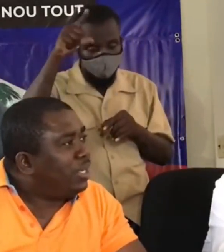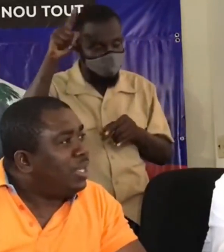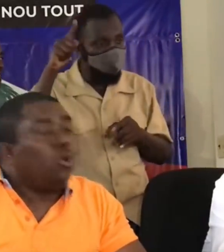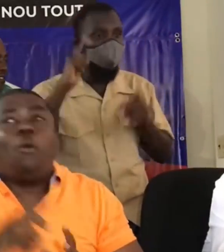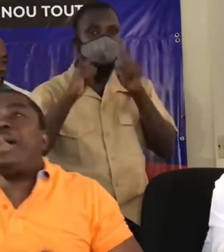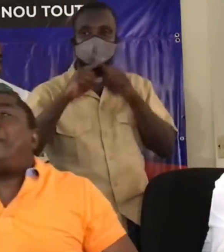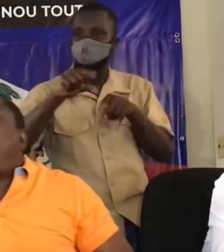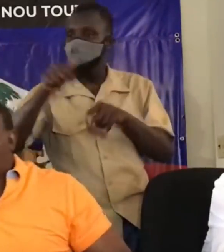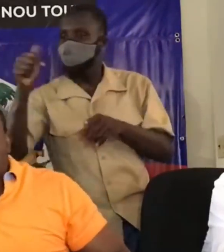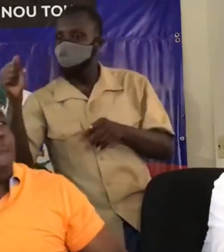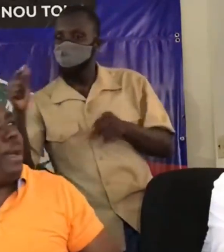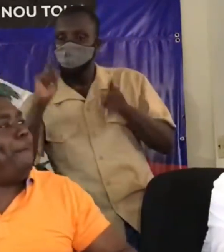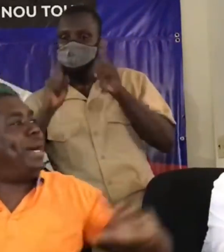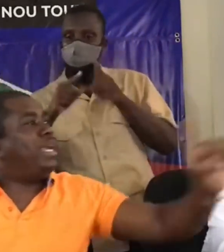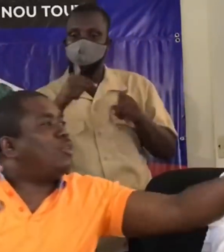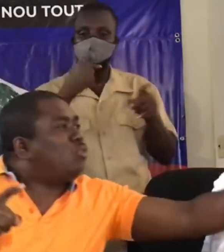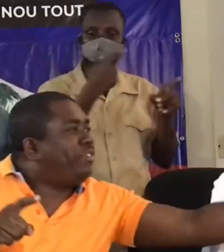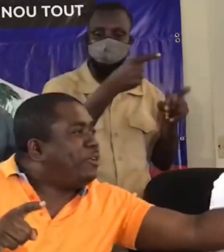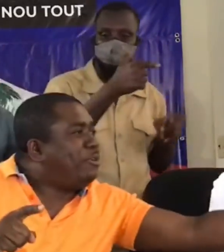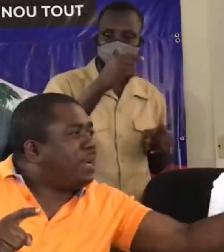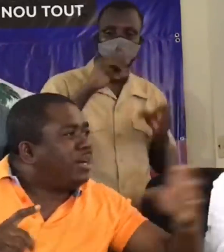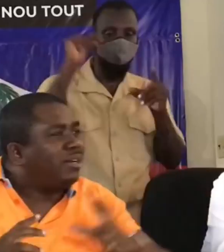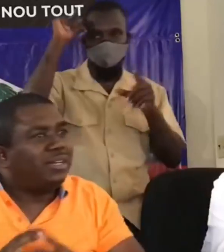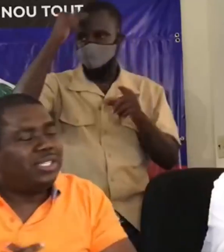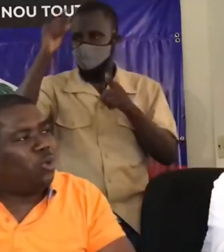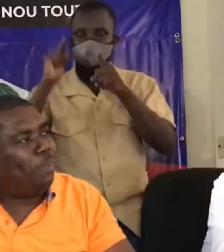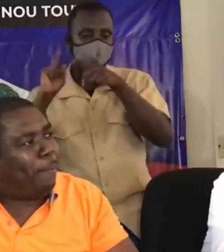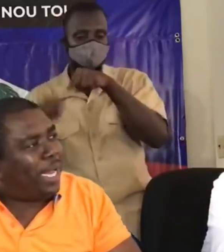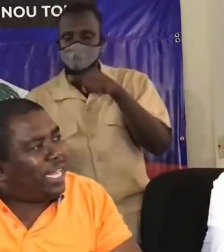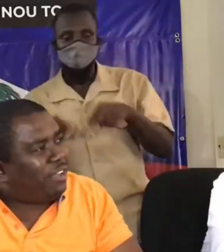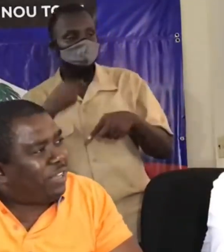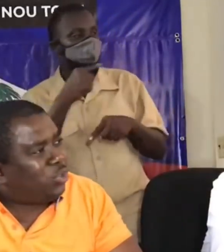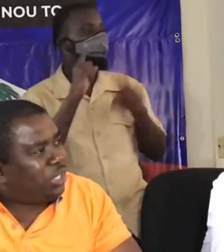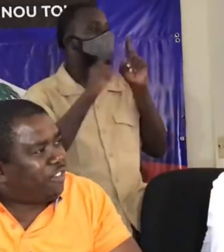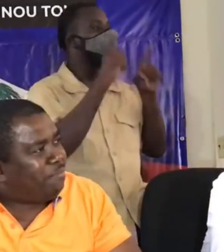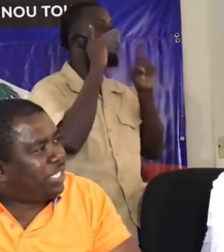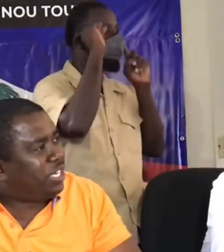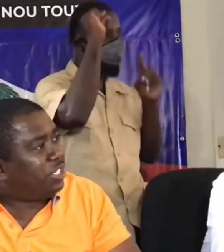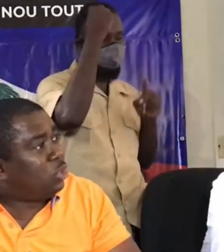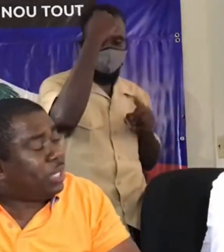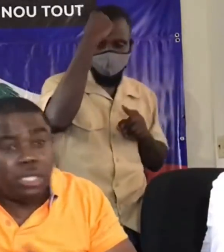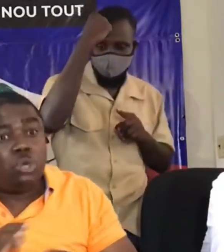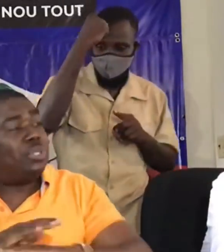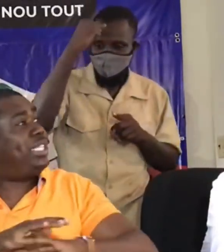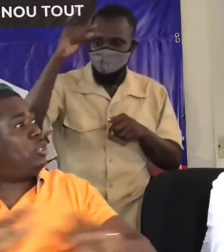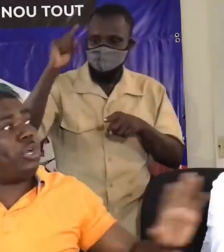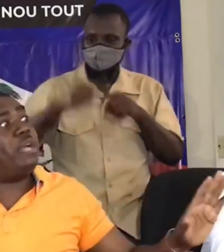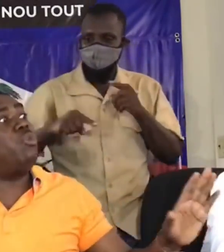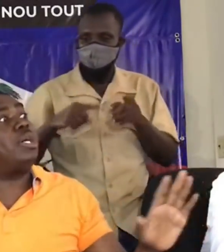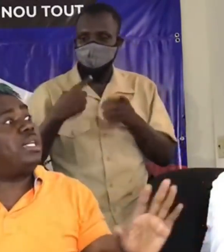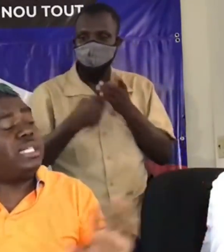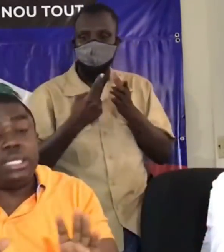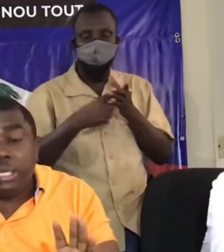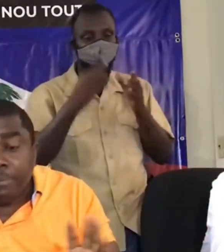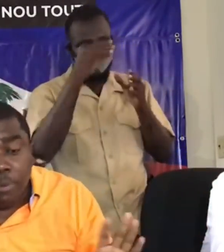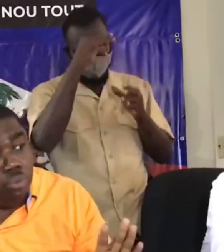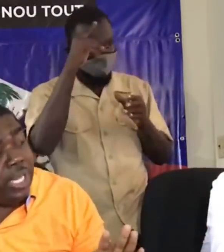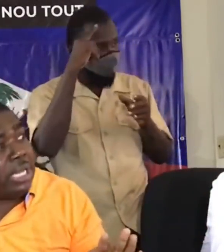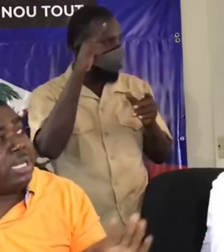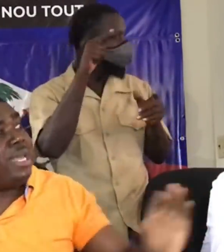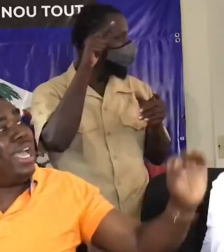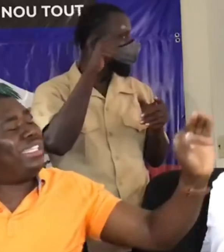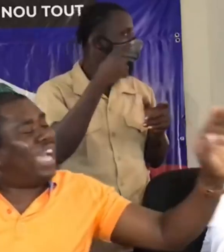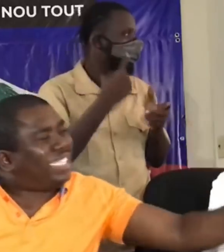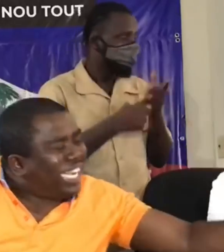Jean-Louis. Ou pas capable de parler de gouvernement, si vous pas parler avec Joseph Messène Jean-Louis. Le secteur démocratique et